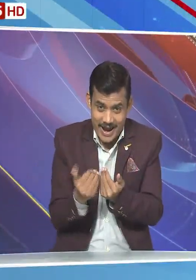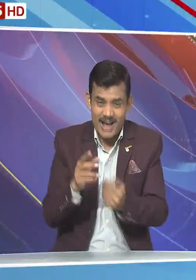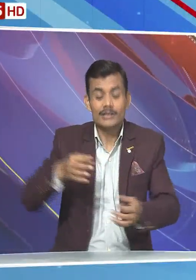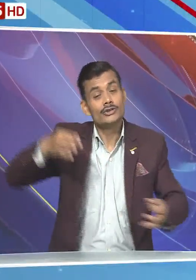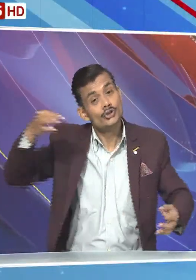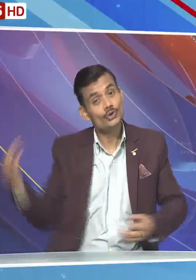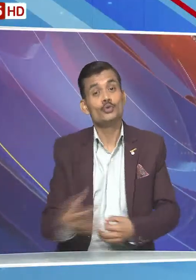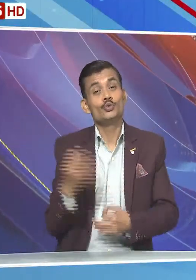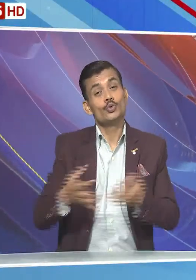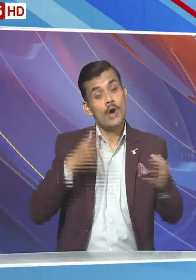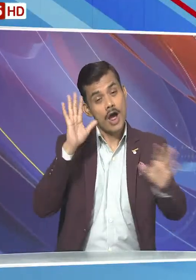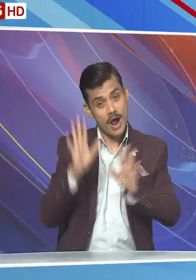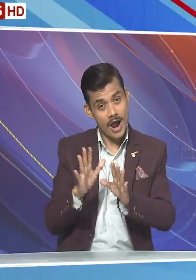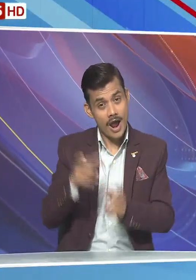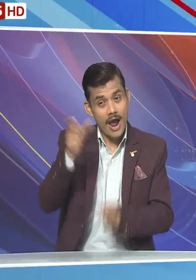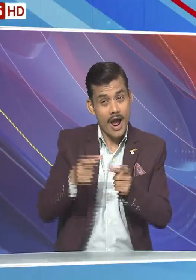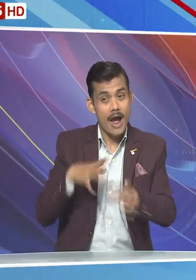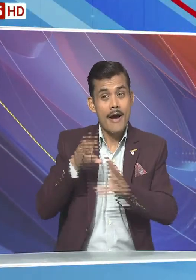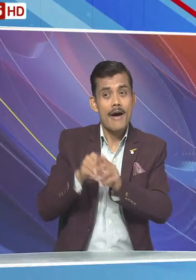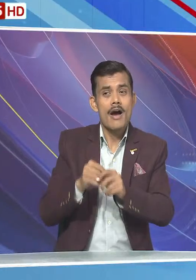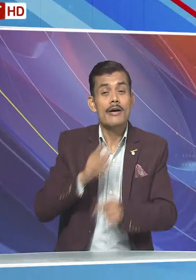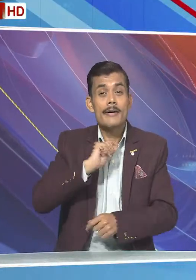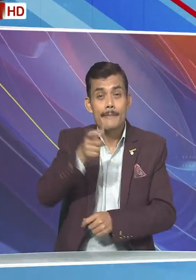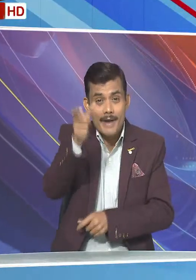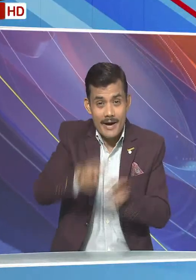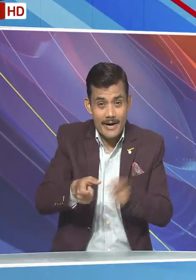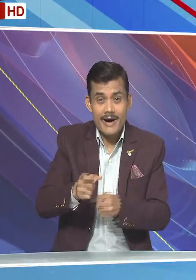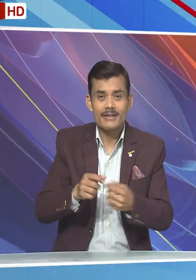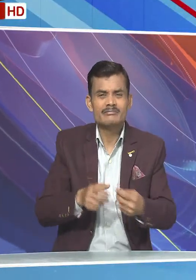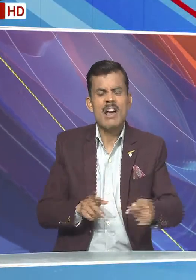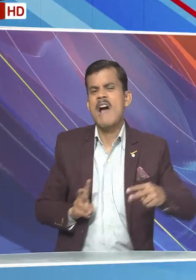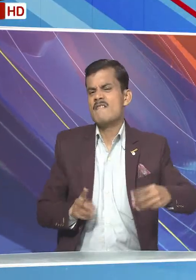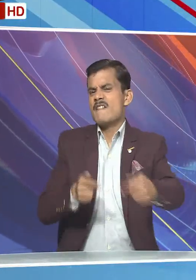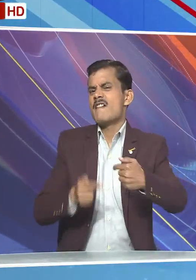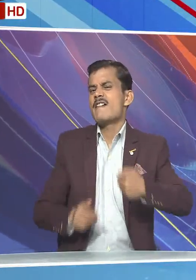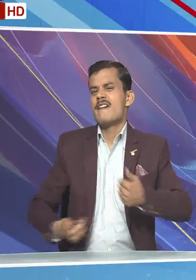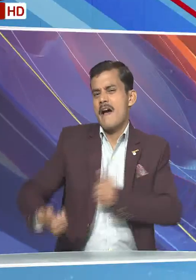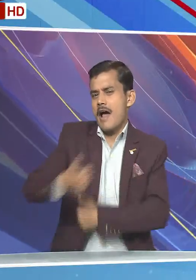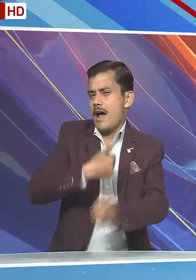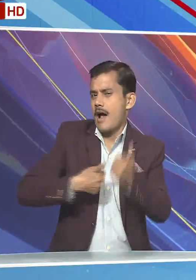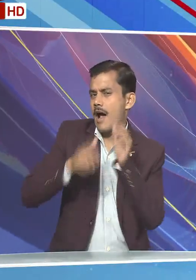कुछ खास। हमारे पार्टिसिपेंट्स आपस में एक दूसरे को करने वाले हैं चैलेंज।